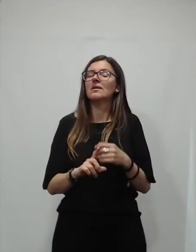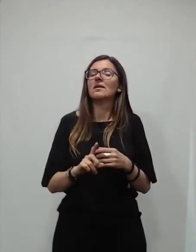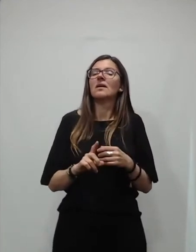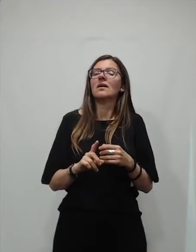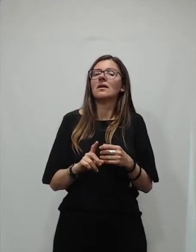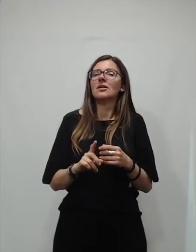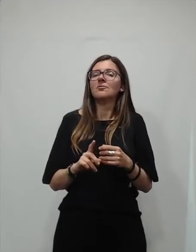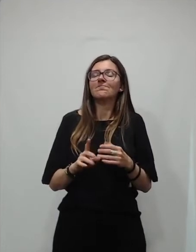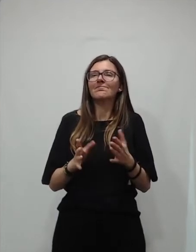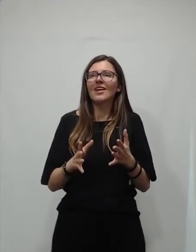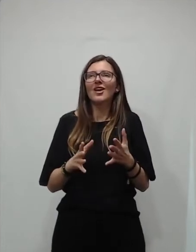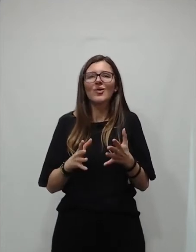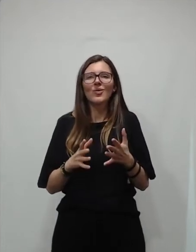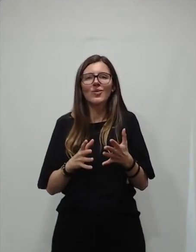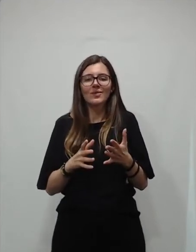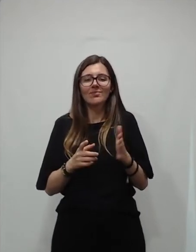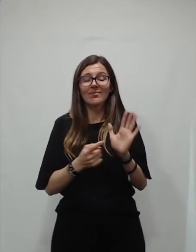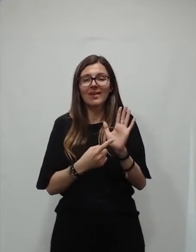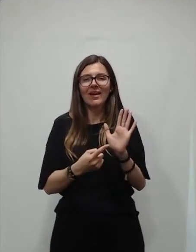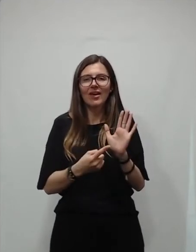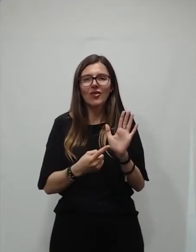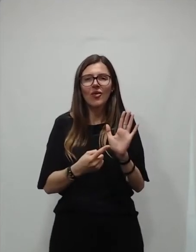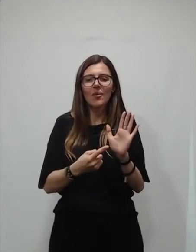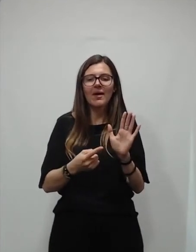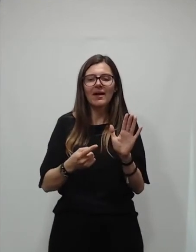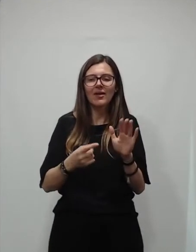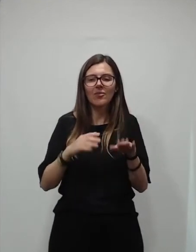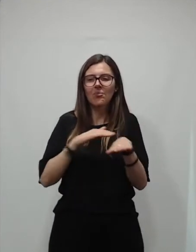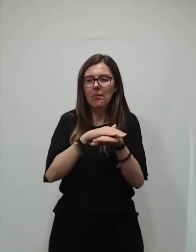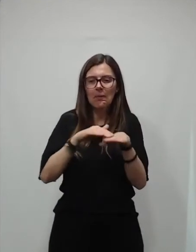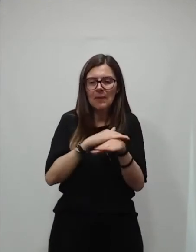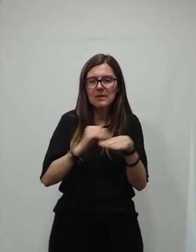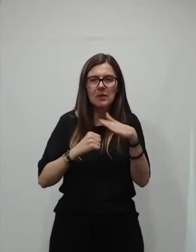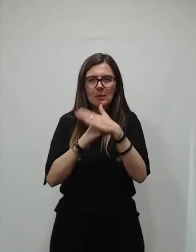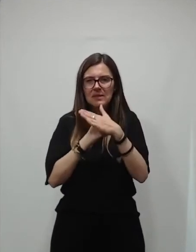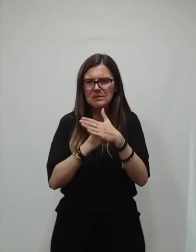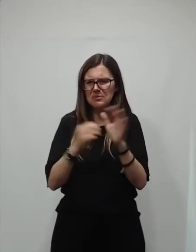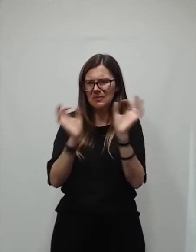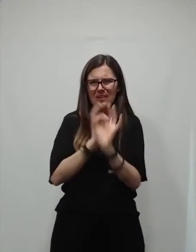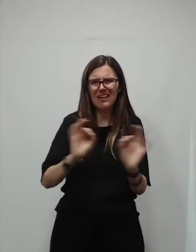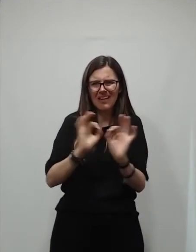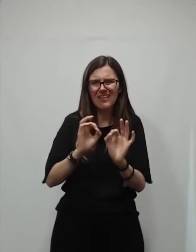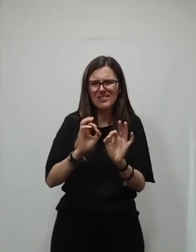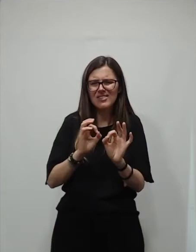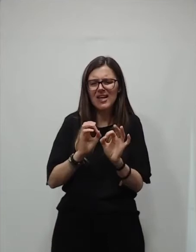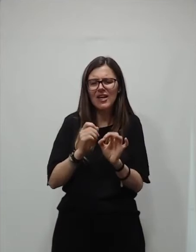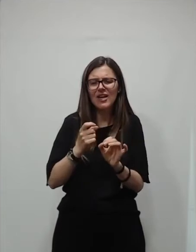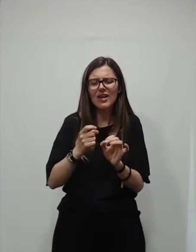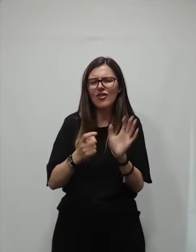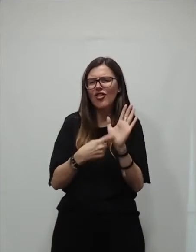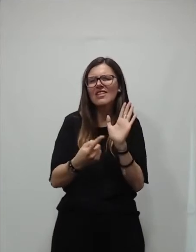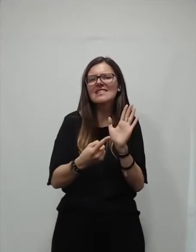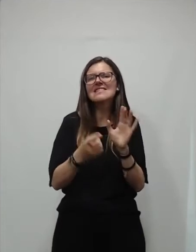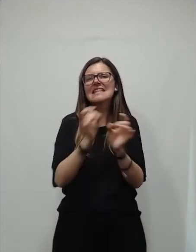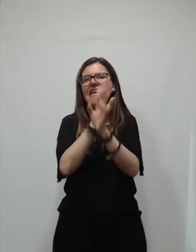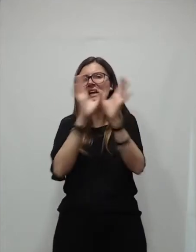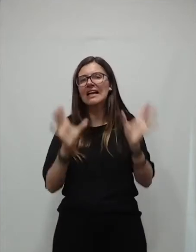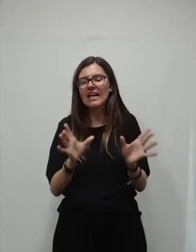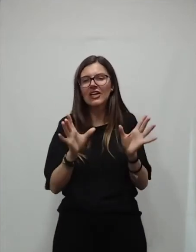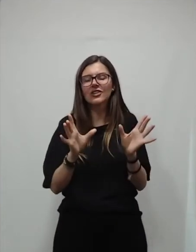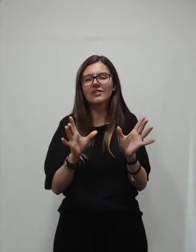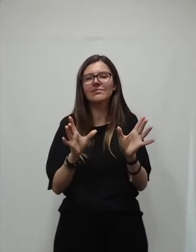ni máximo que aconseje el Instituto Técnico Forense bajo su control y evaluación semestral, ¿no? Esta es una sentencia, es una cita textual,